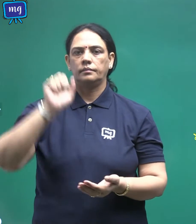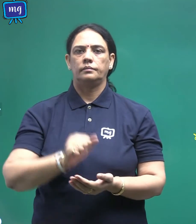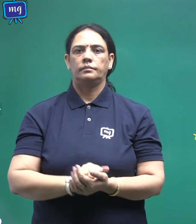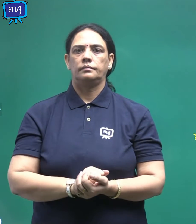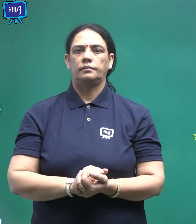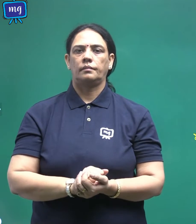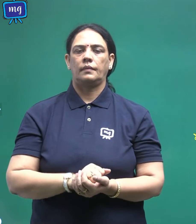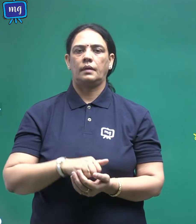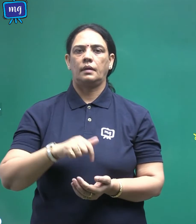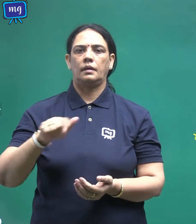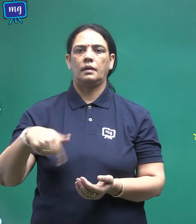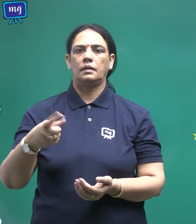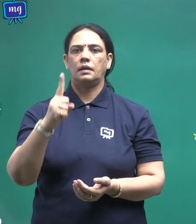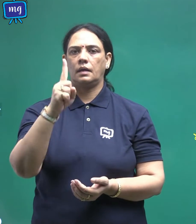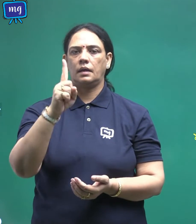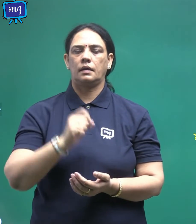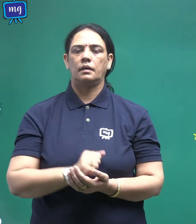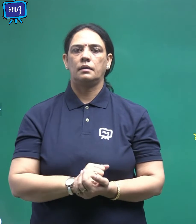यदि एक